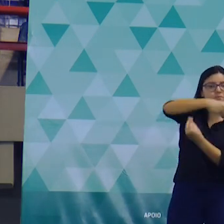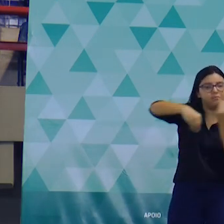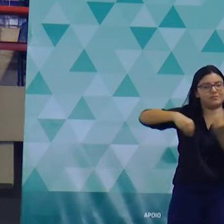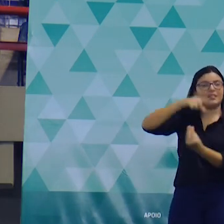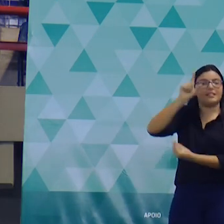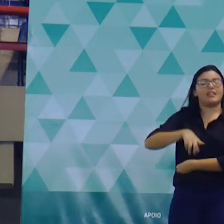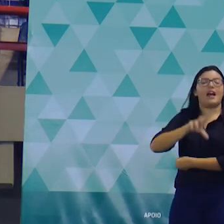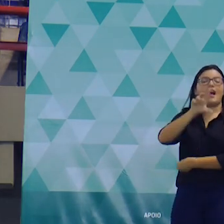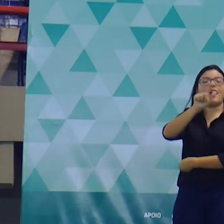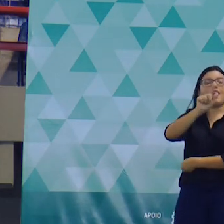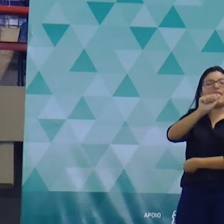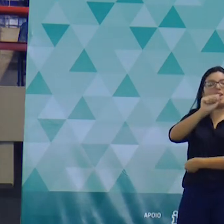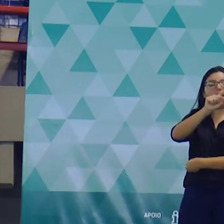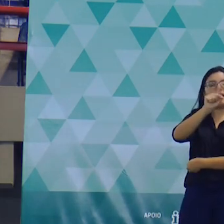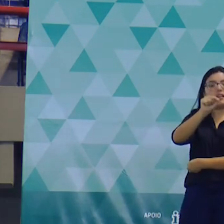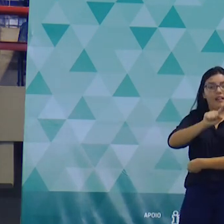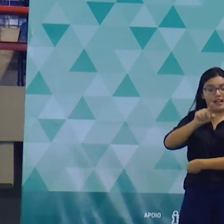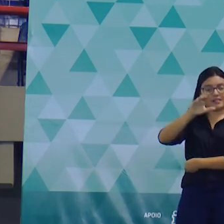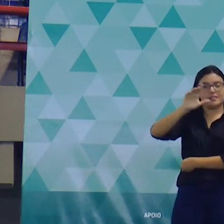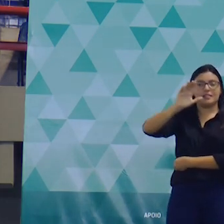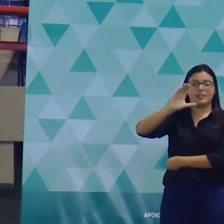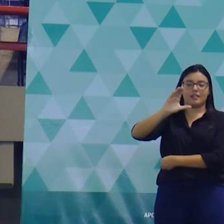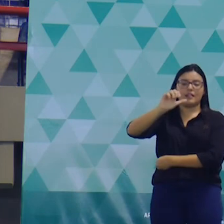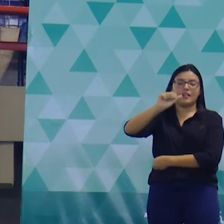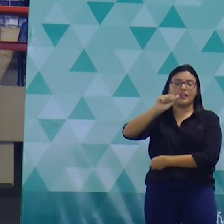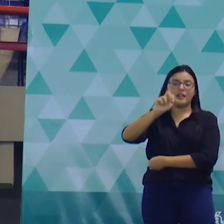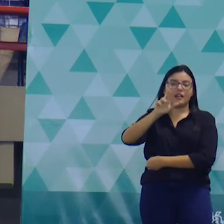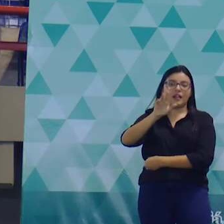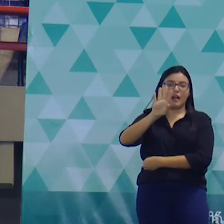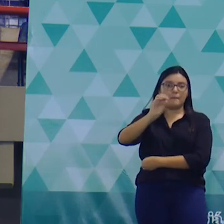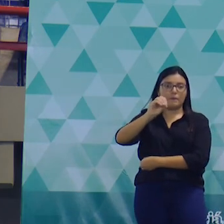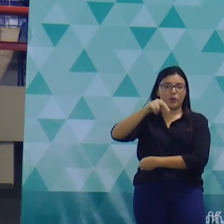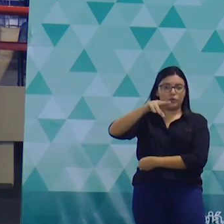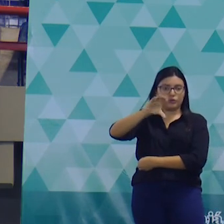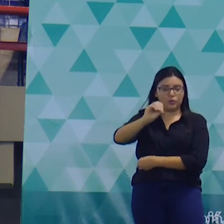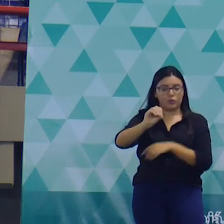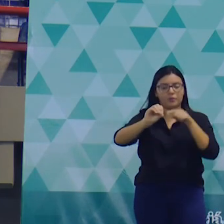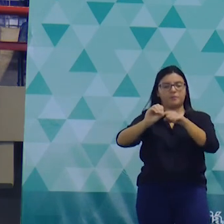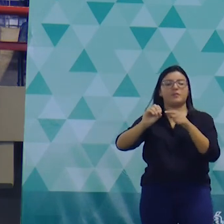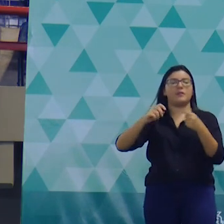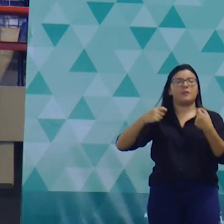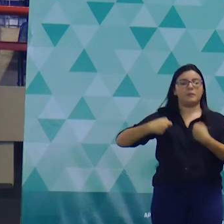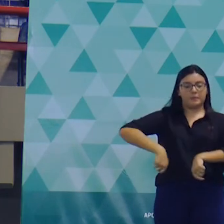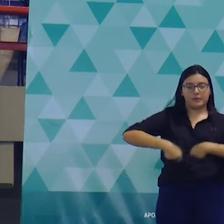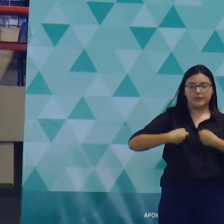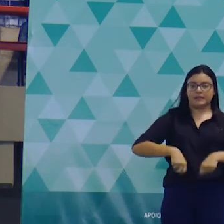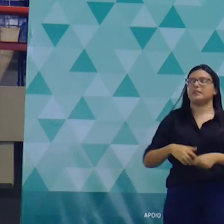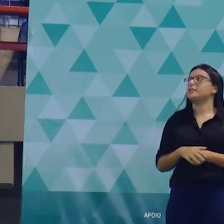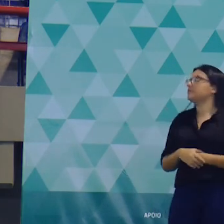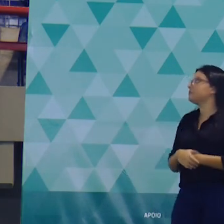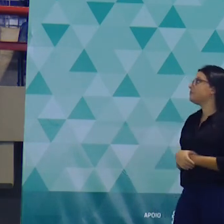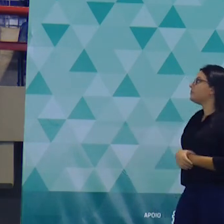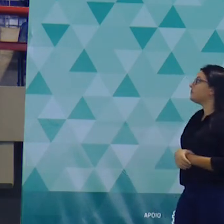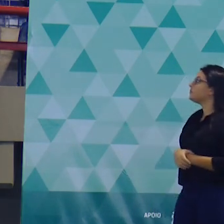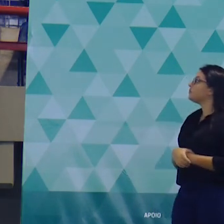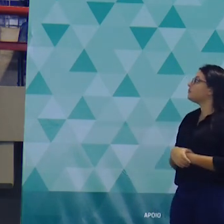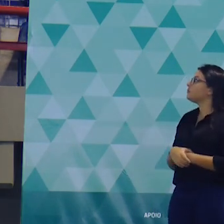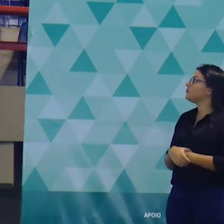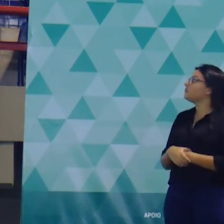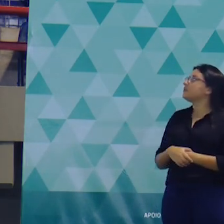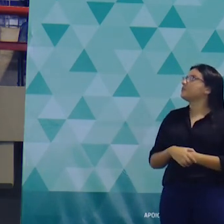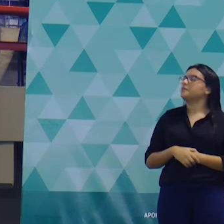equação. Grafite, que é carbono, mais óxido de cobre, dando cobre metálico, mais o